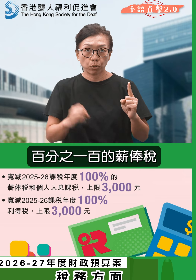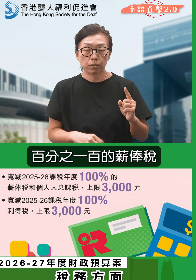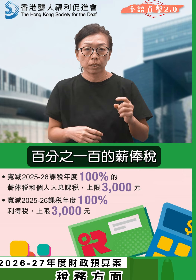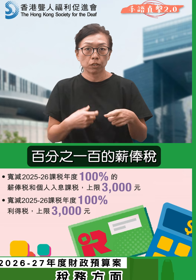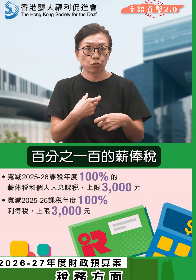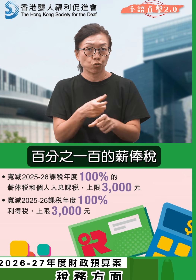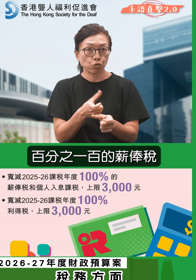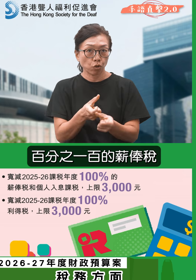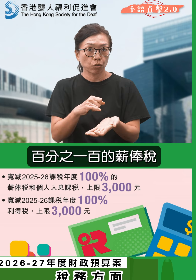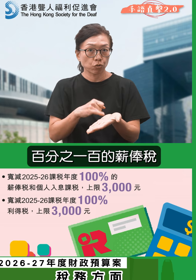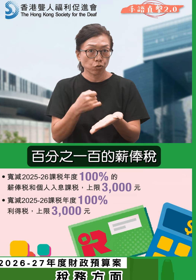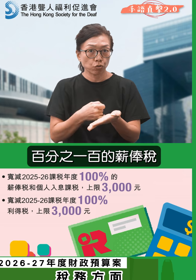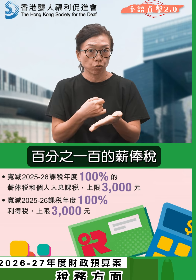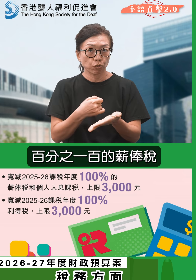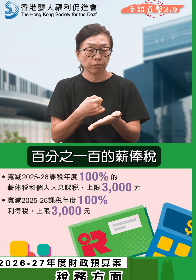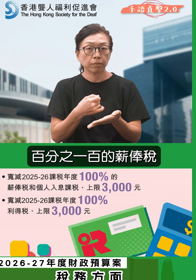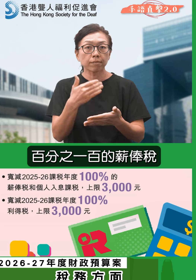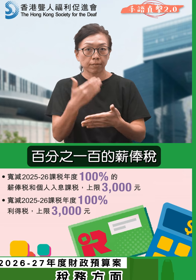100%嘅薪俸稅，